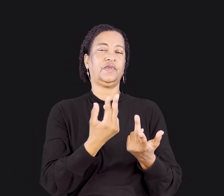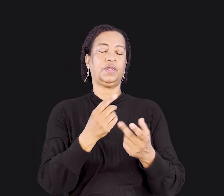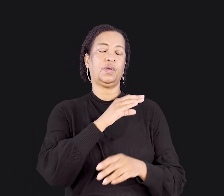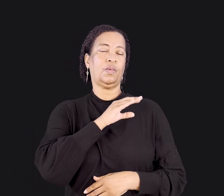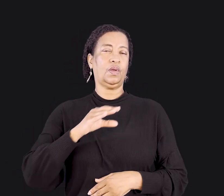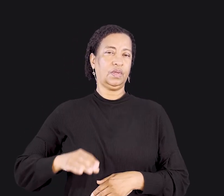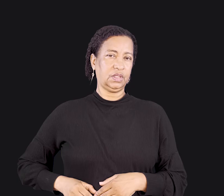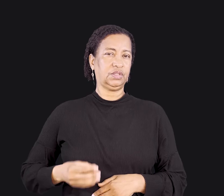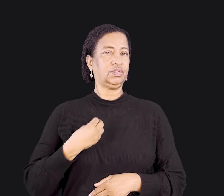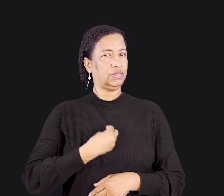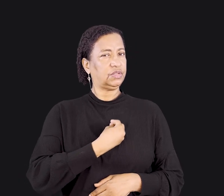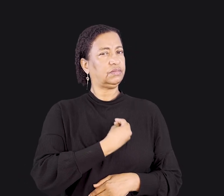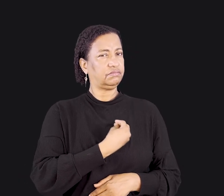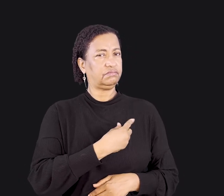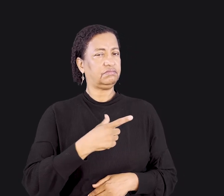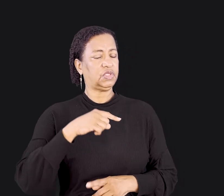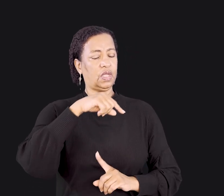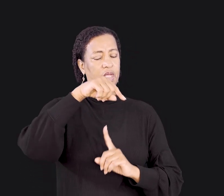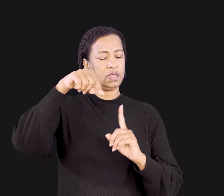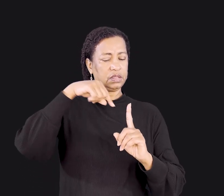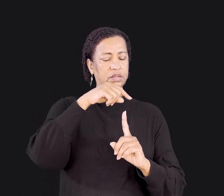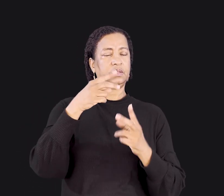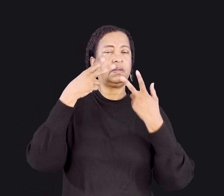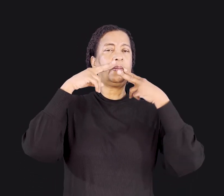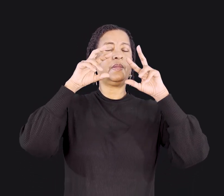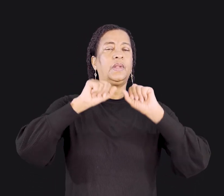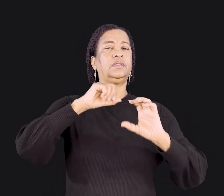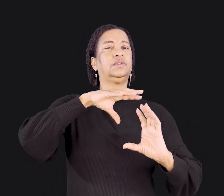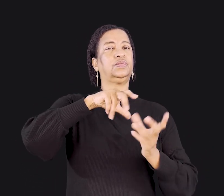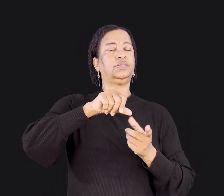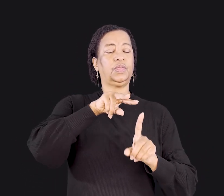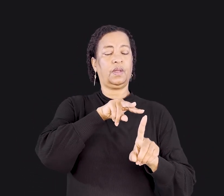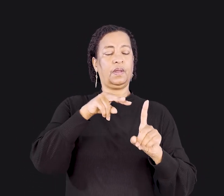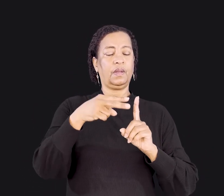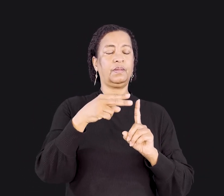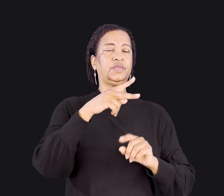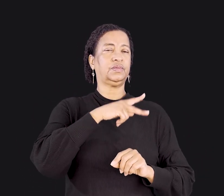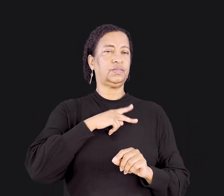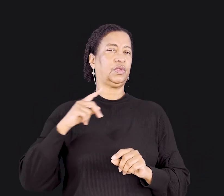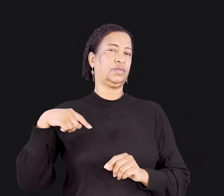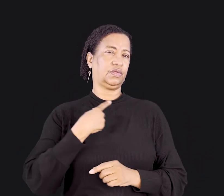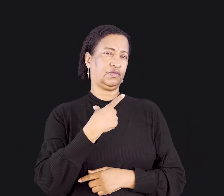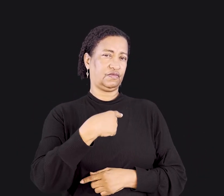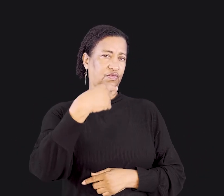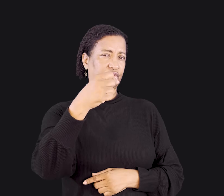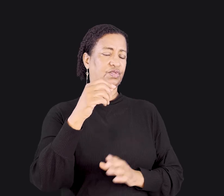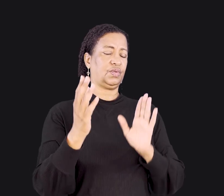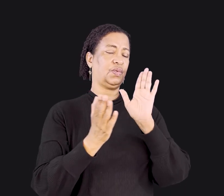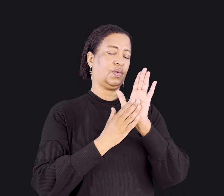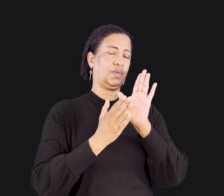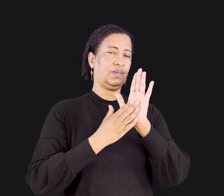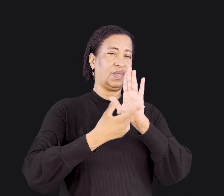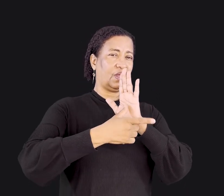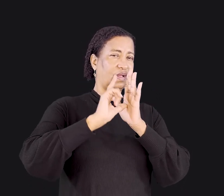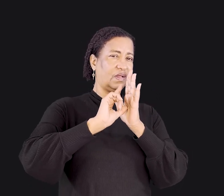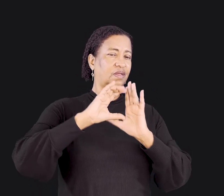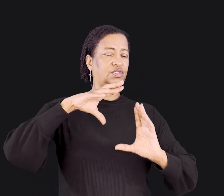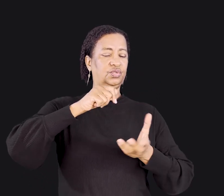maneira santa para testemunhar para esse mundo. A perspectiva de Paulo é que fomos escolhidos com esse propósito antes da fundação